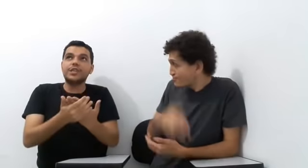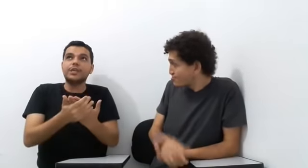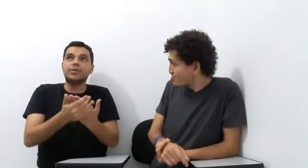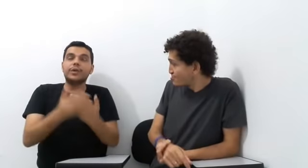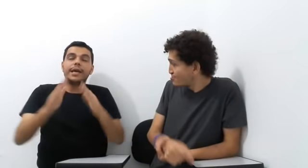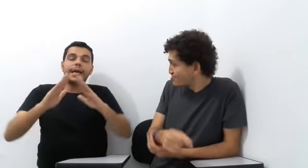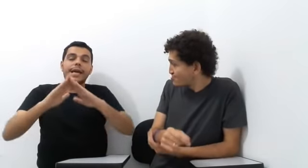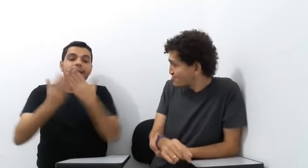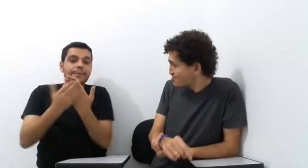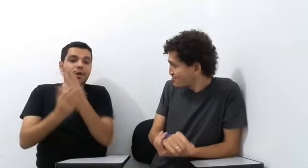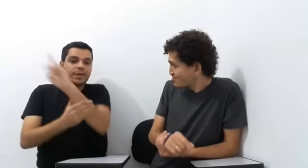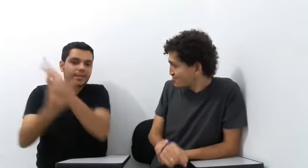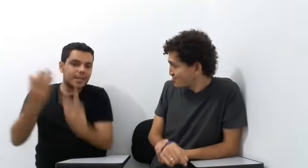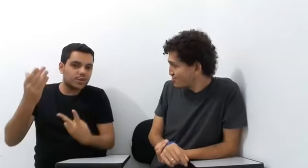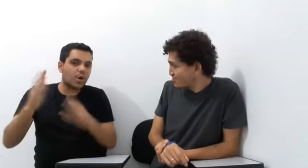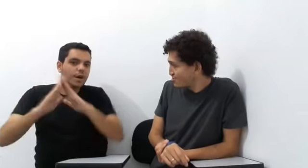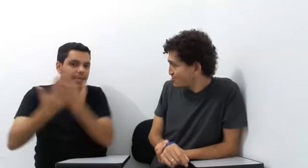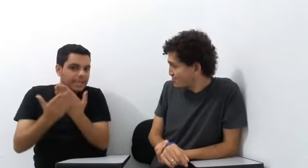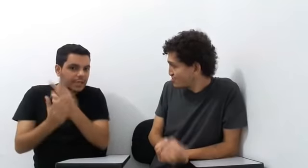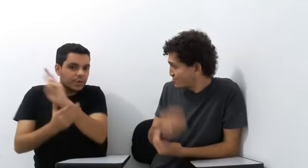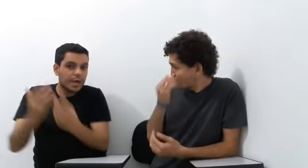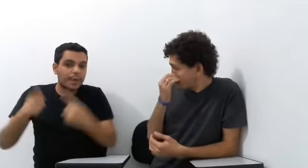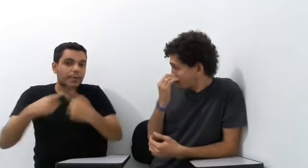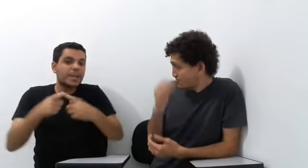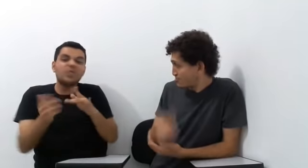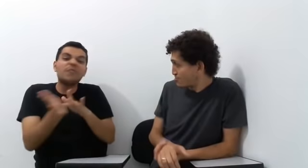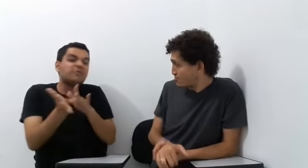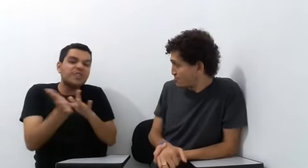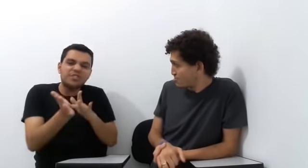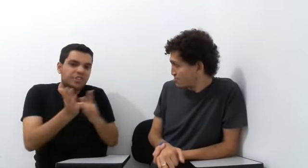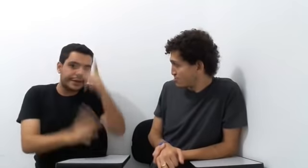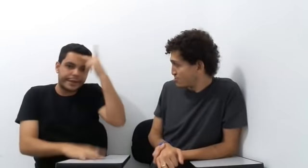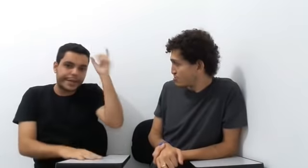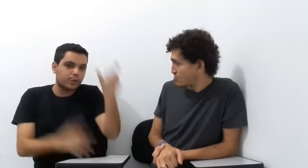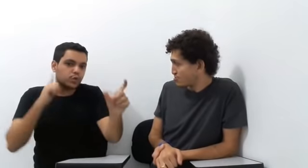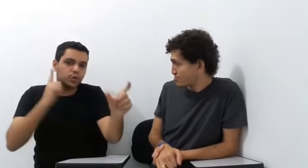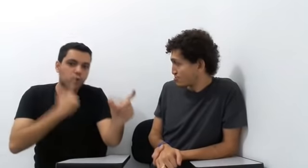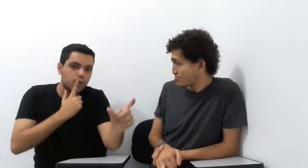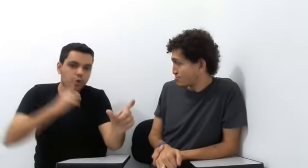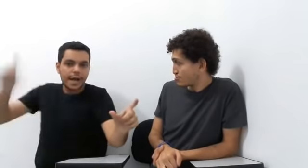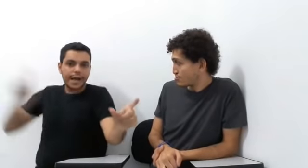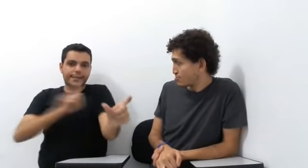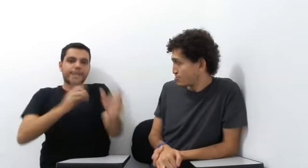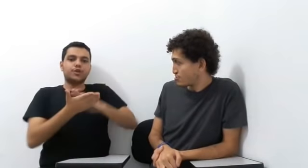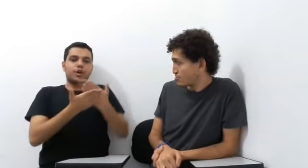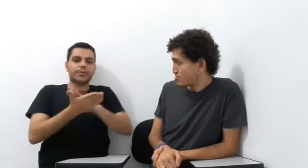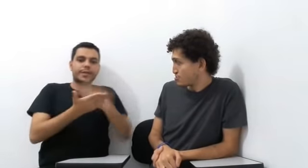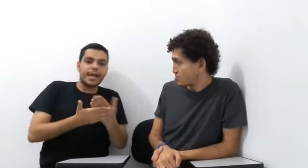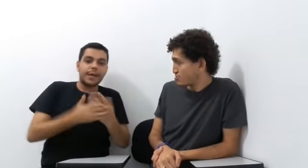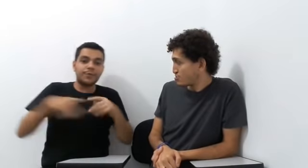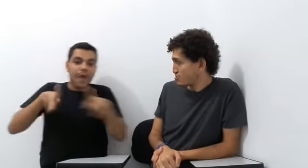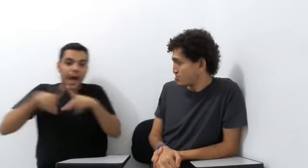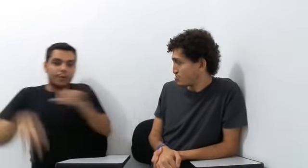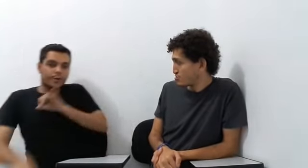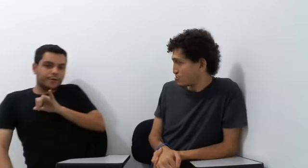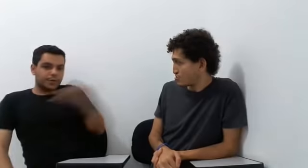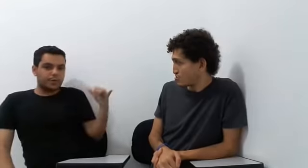acredito na importância da escola bilíngue. Porque não é fingir que tem um surdo, aí você joga o intérprete, aí o professor